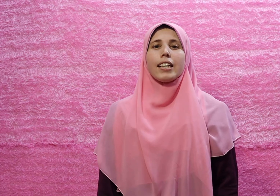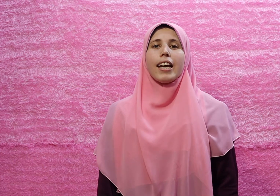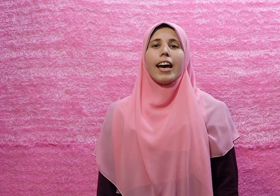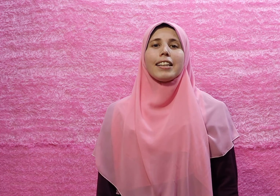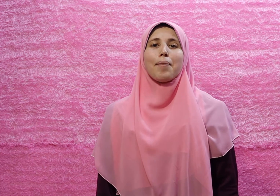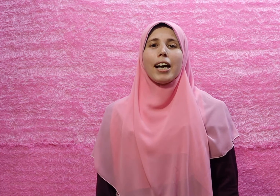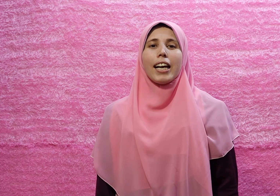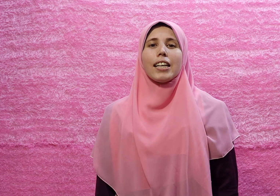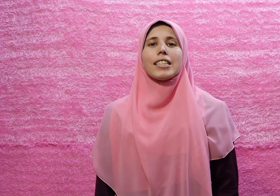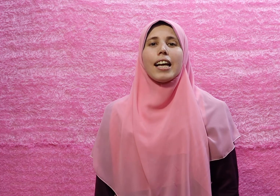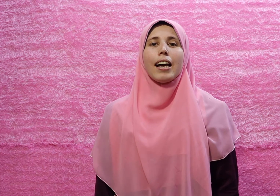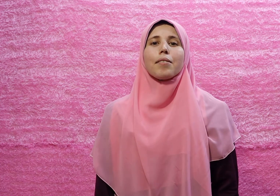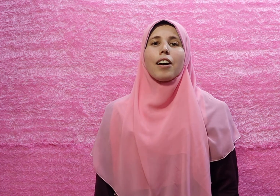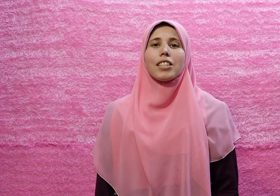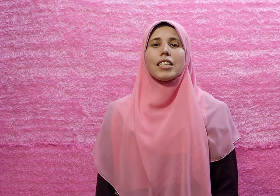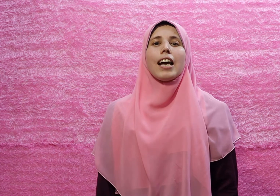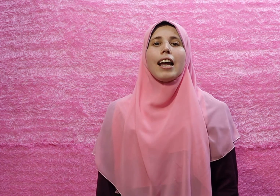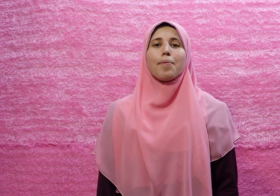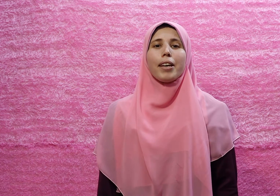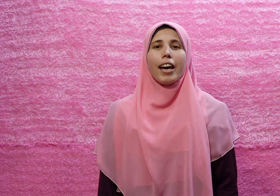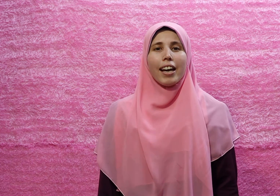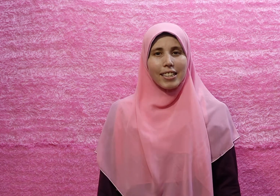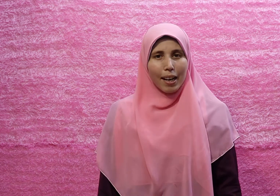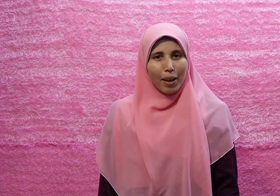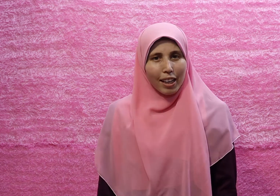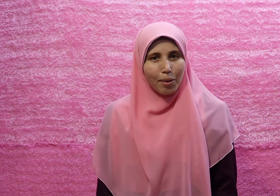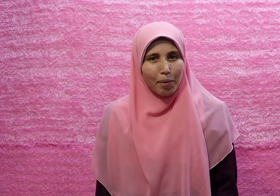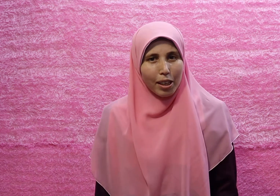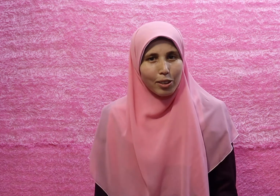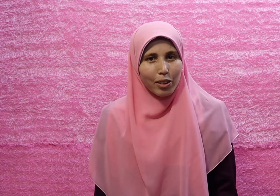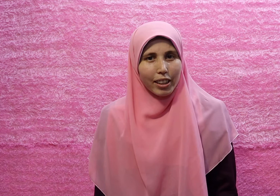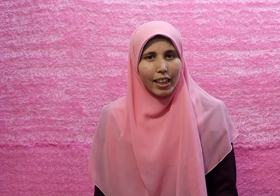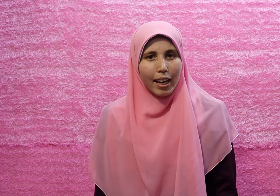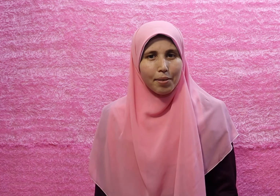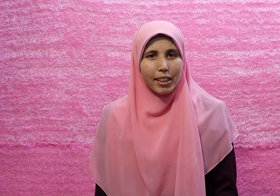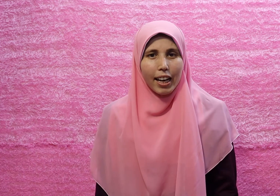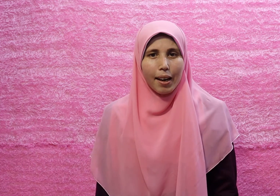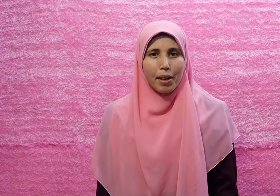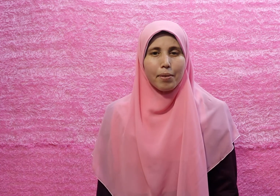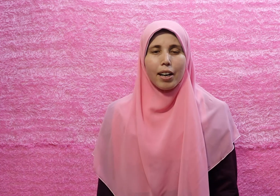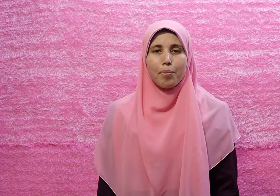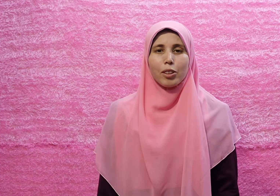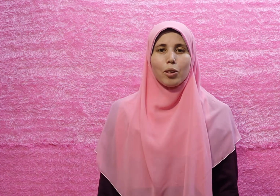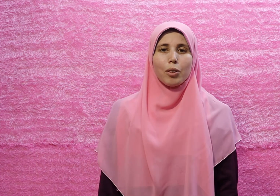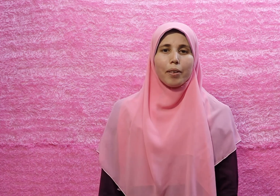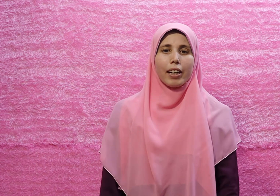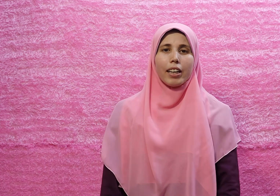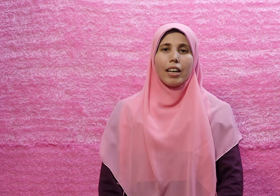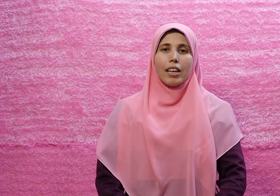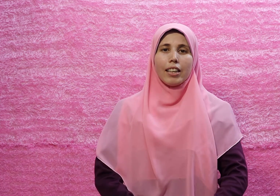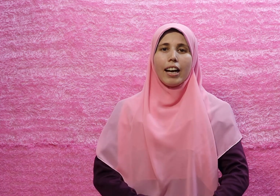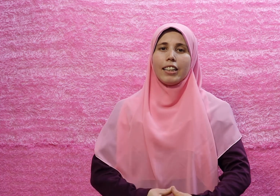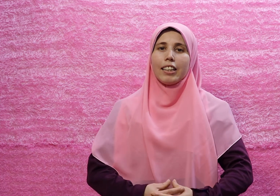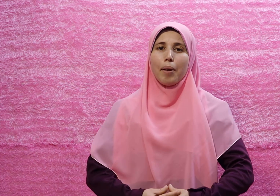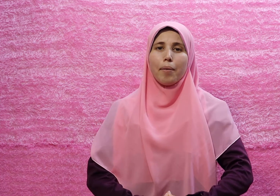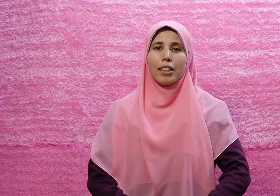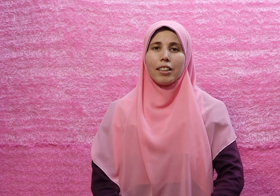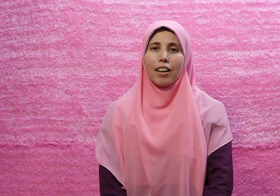سيدنا آدم عليه السلام، قصص الأنبياء. السلام عليكم يا بطلت نور الجنة، عاملين ايه يا حبايبي؟ يا رب تكونوا بخير. تعالوا نحكي مع بعض